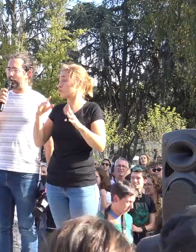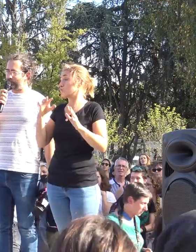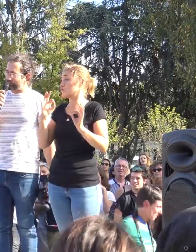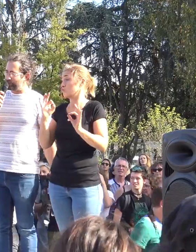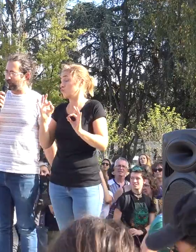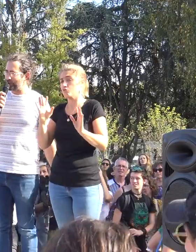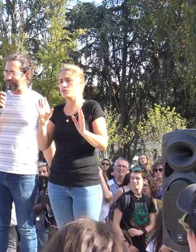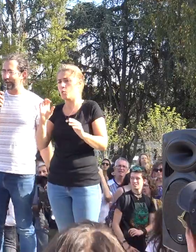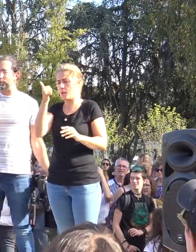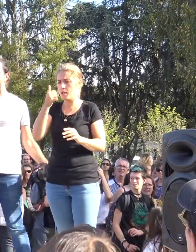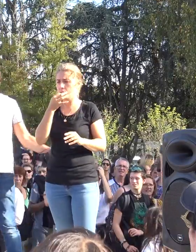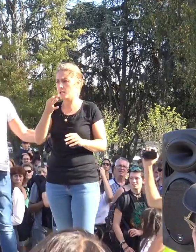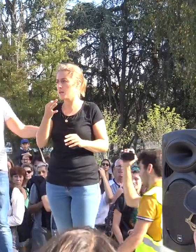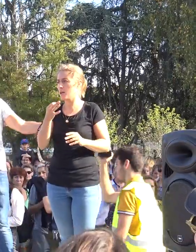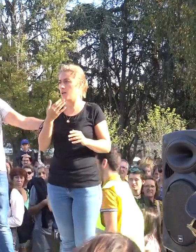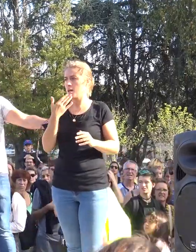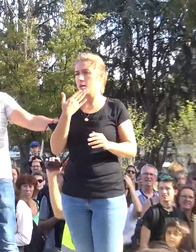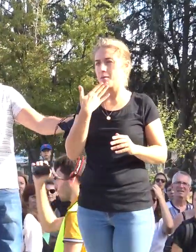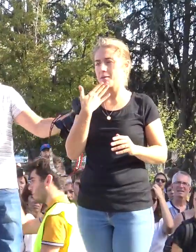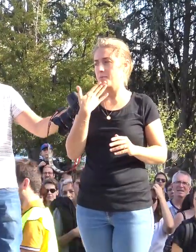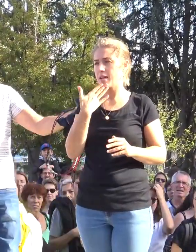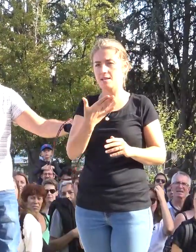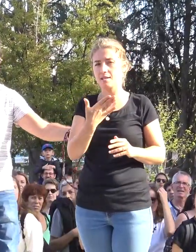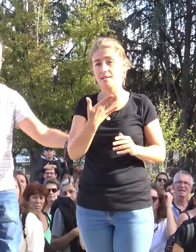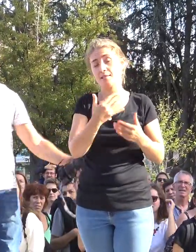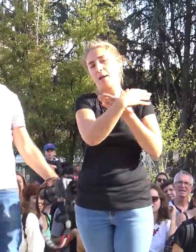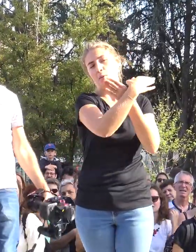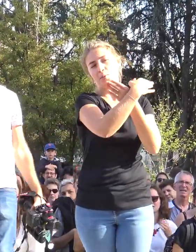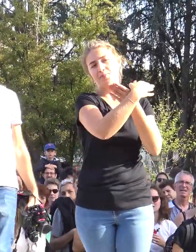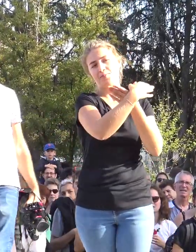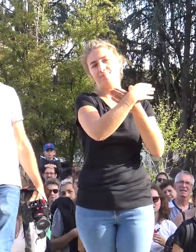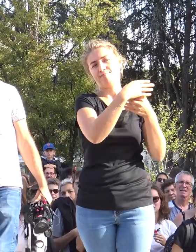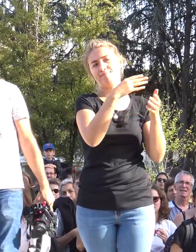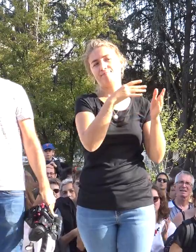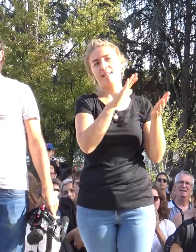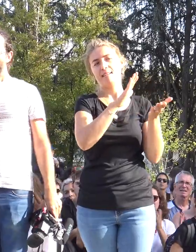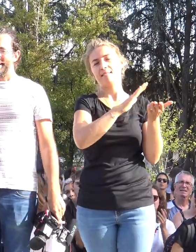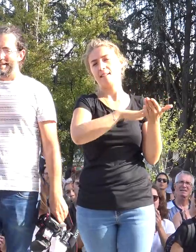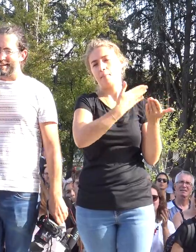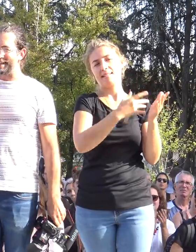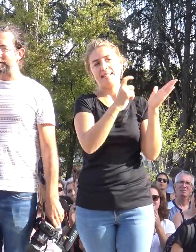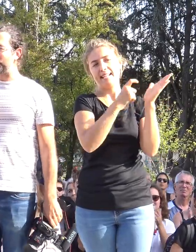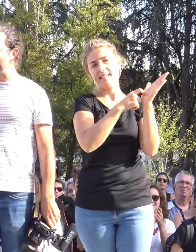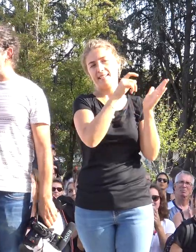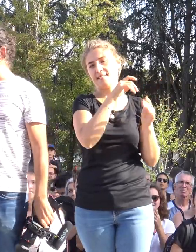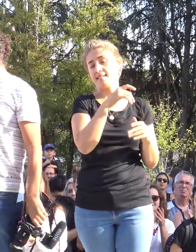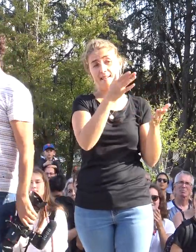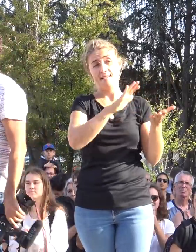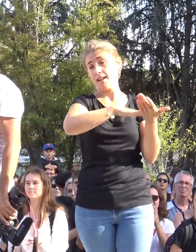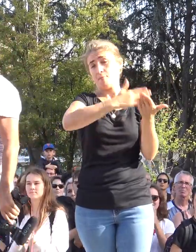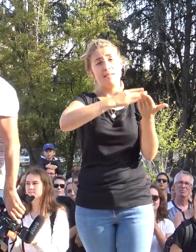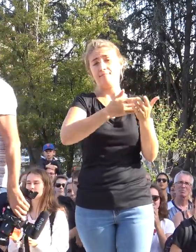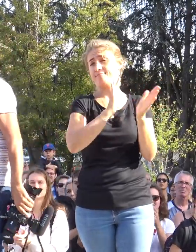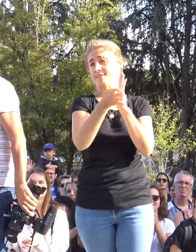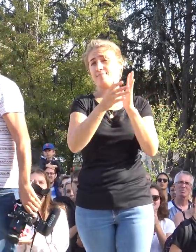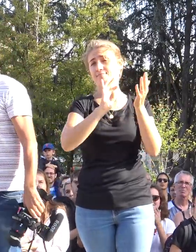Tout d'abord, pour commencer, on voudrait remercier particulièrement Manon de Éthique 44 qui a traduit en direct,